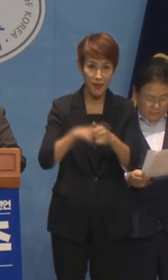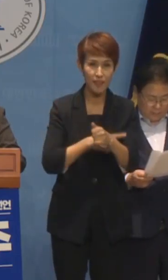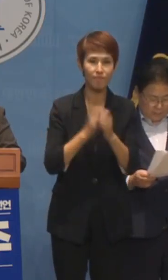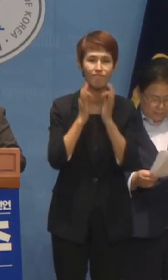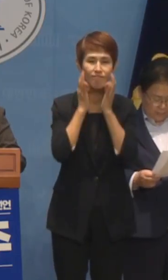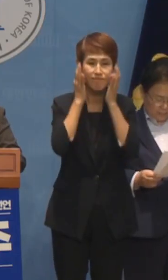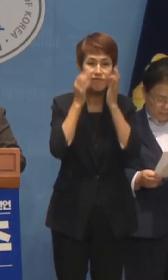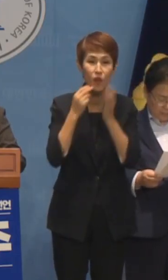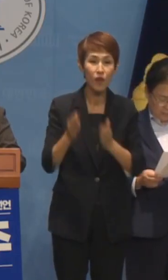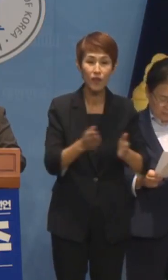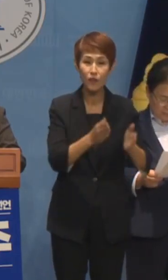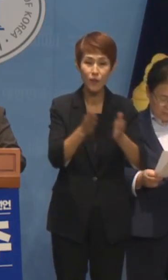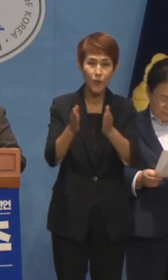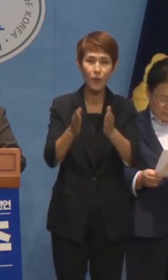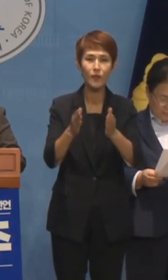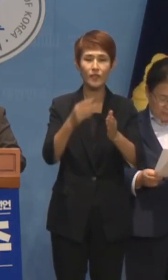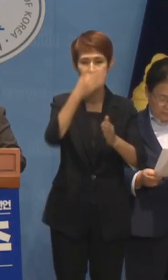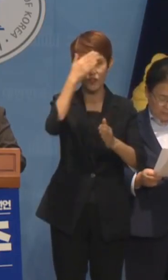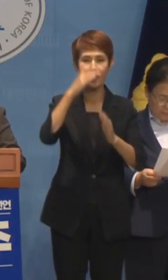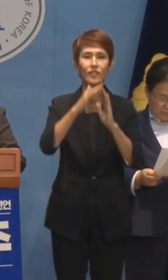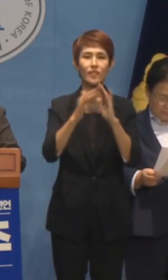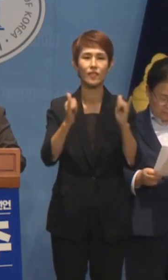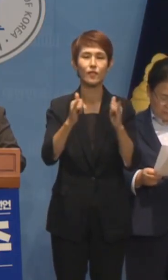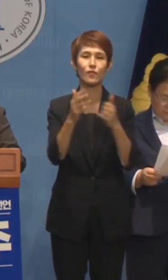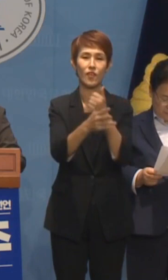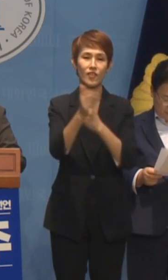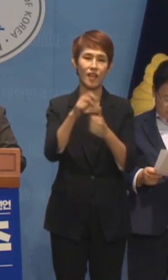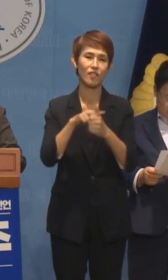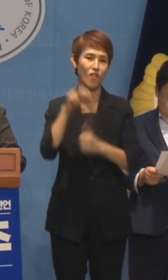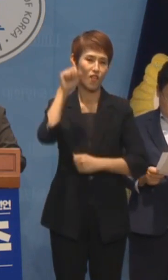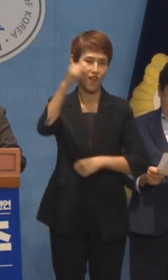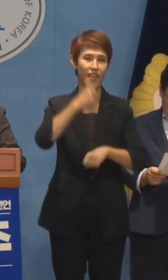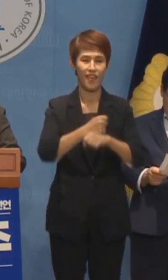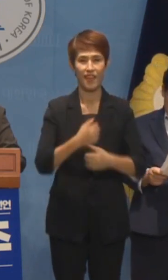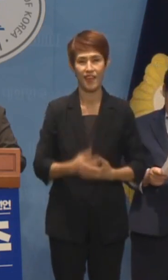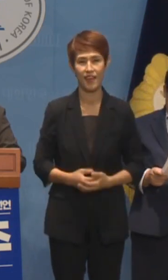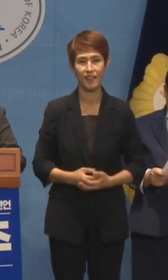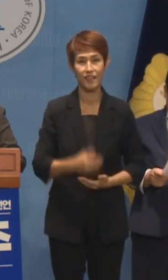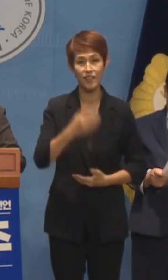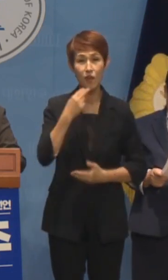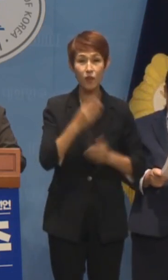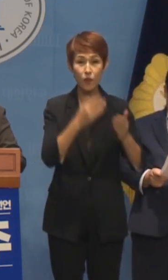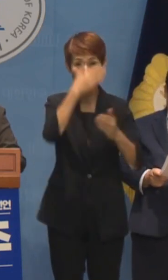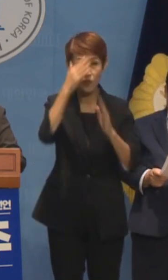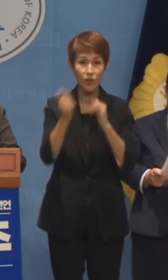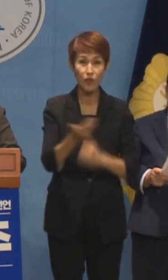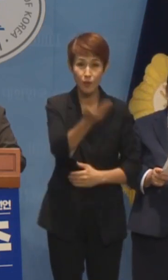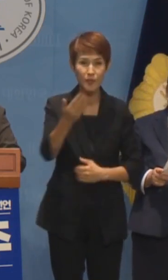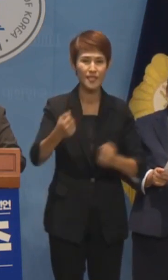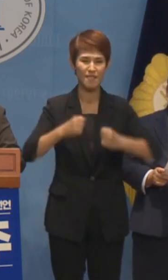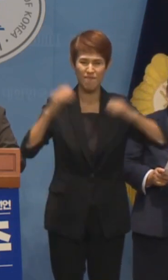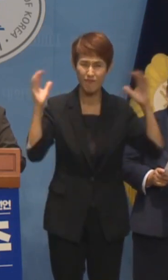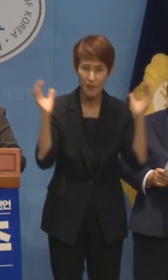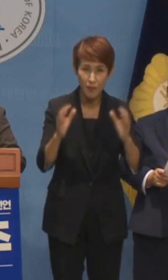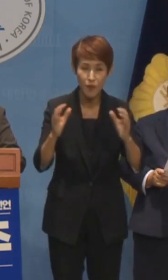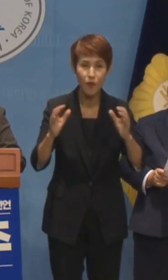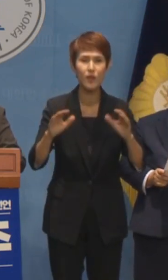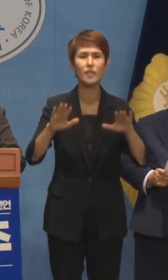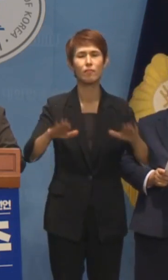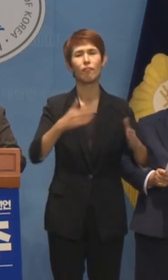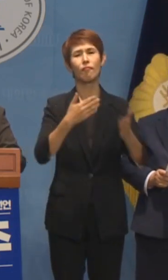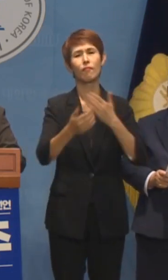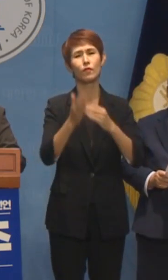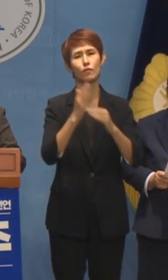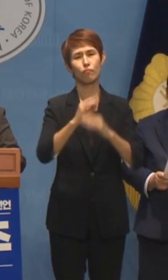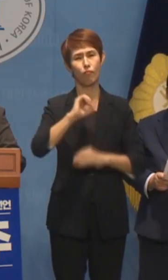다해 경기도당 청년위원장 선거에 임하겠습니다. 경기도 청년 여러분, 단결된 힘으로 우리가 지금 겪고 있는